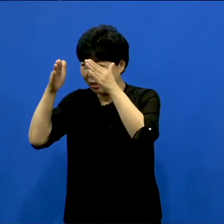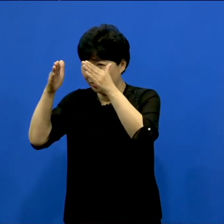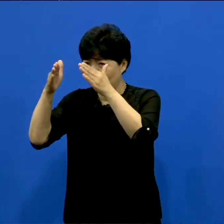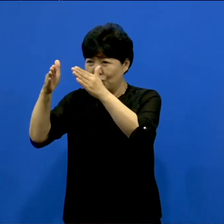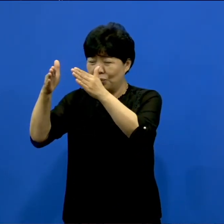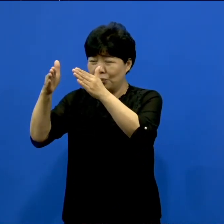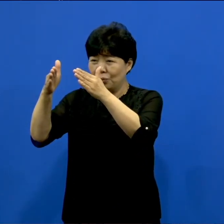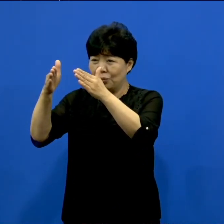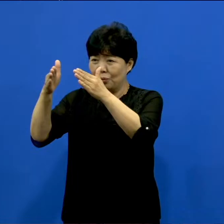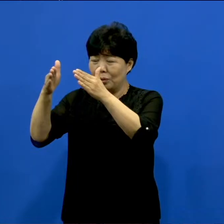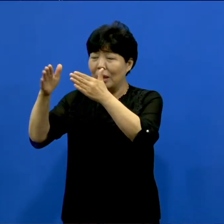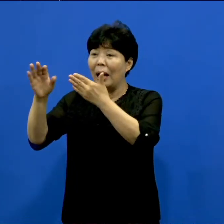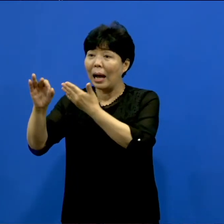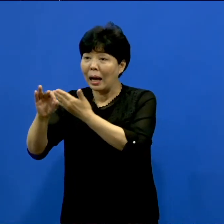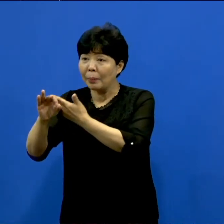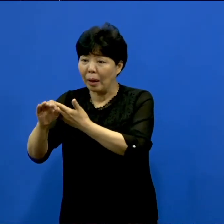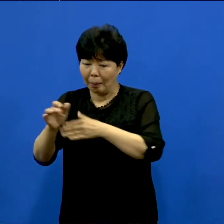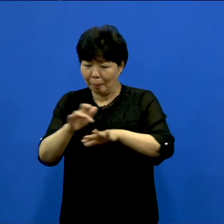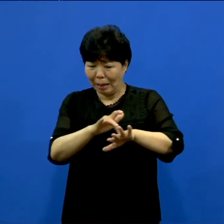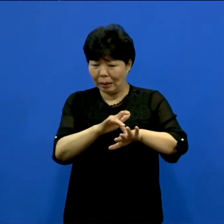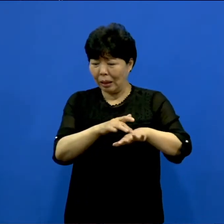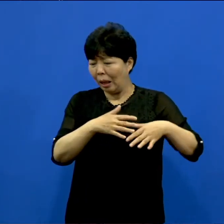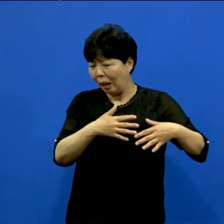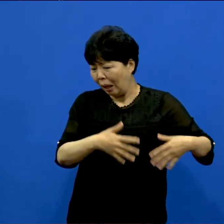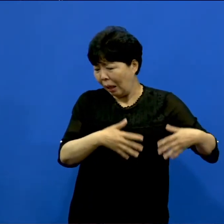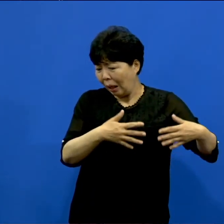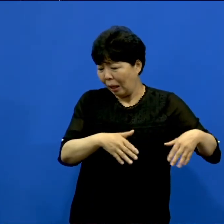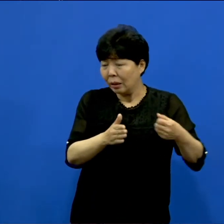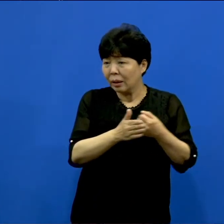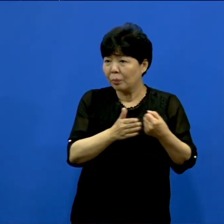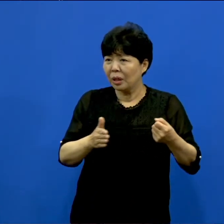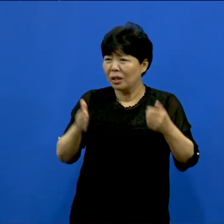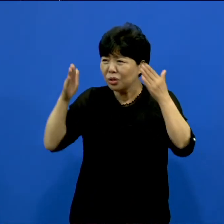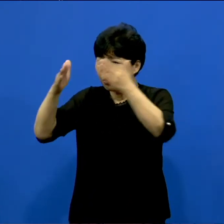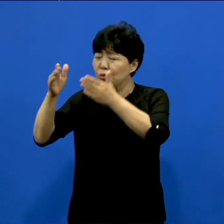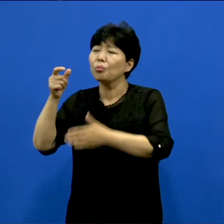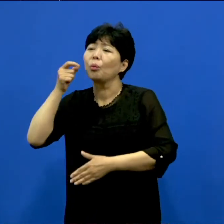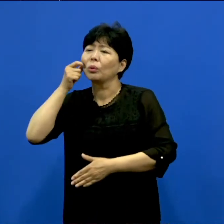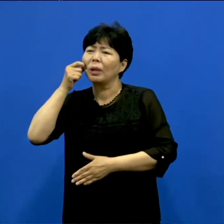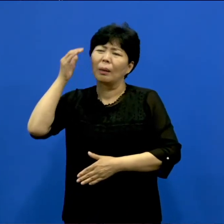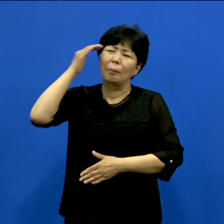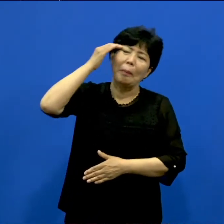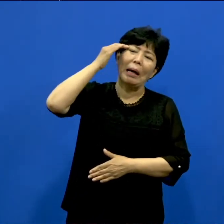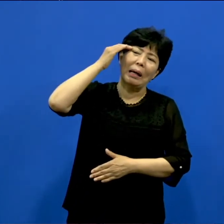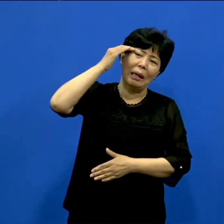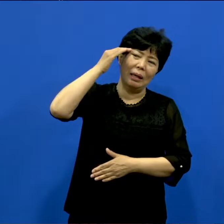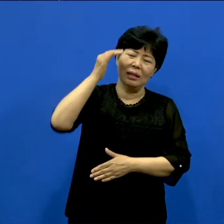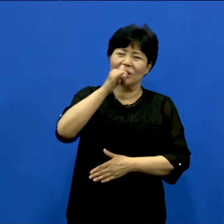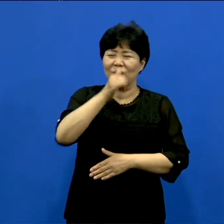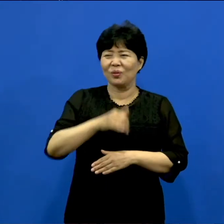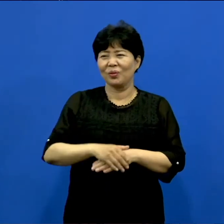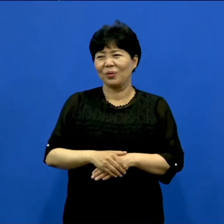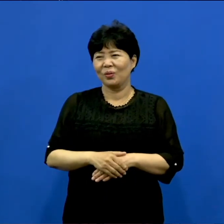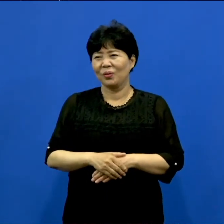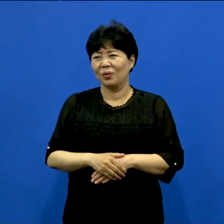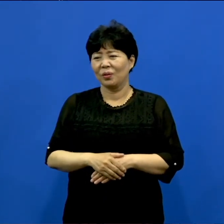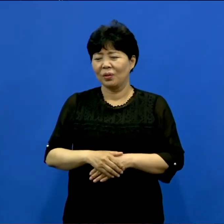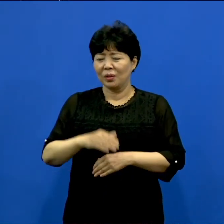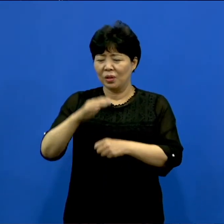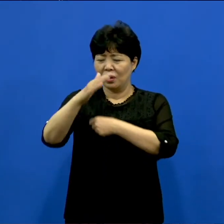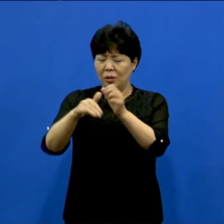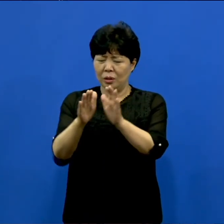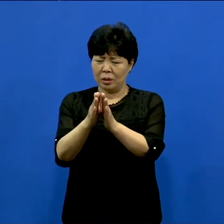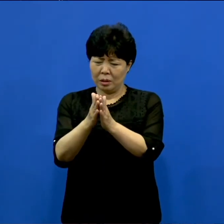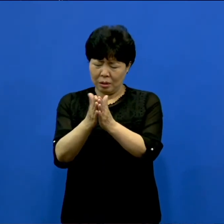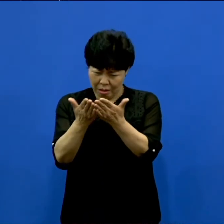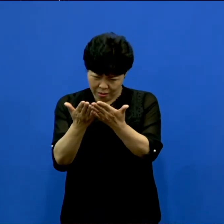자기들이 세력이 약화되니까 그 말씀에 집중하지 못하도록 하는 거예요. 그러니까 성경만 좀 보려고 하면